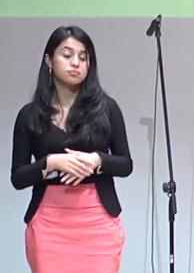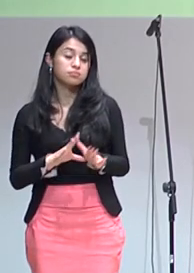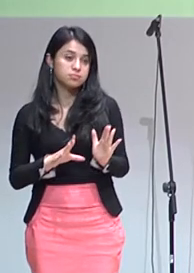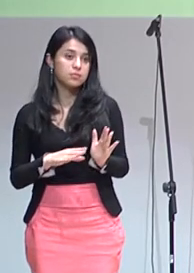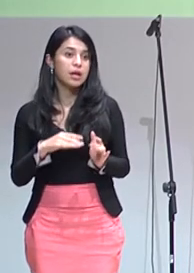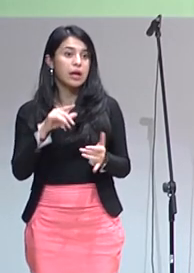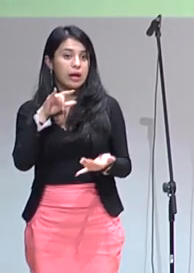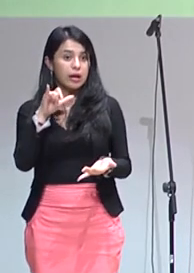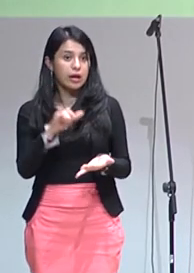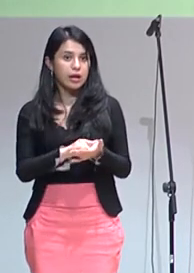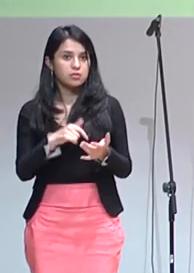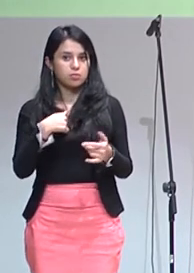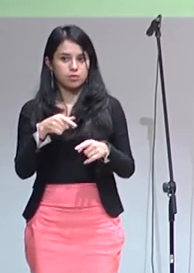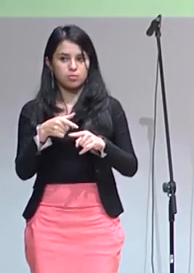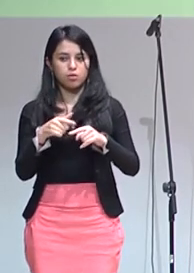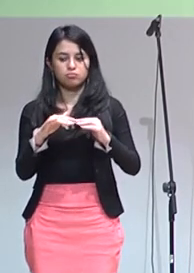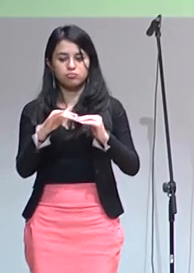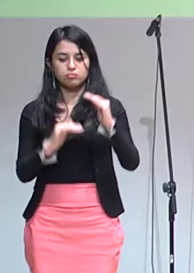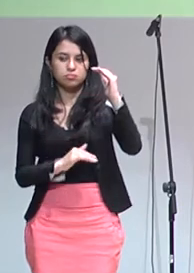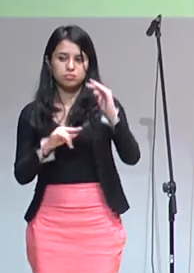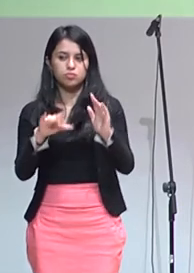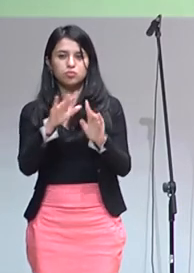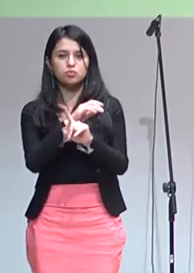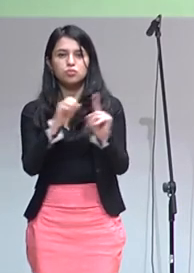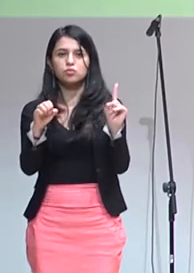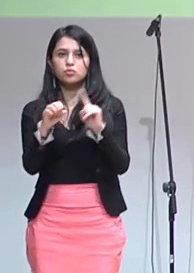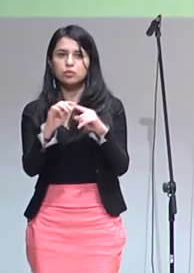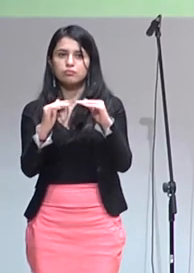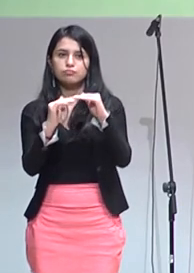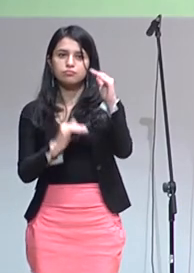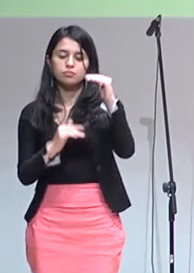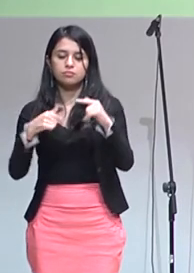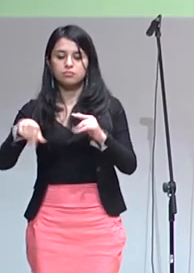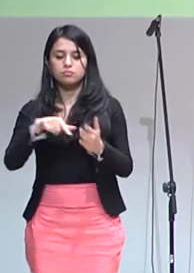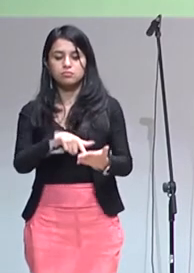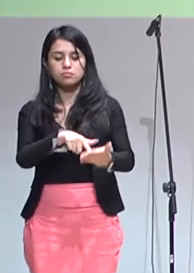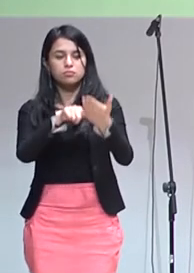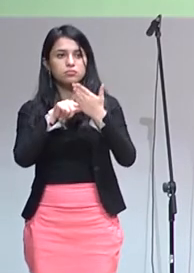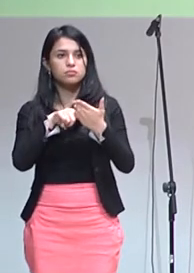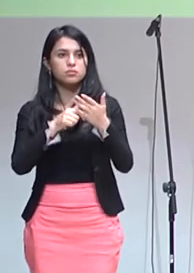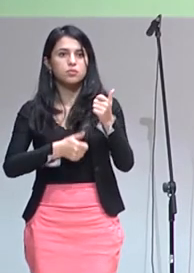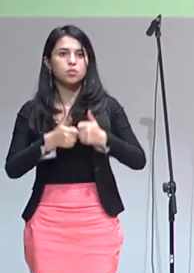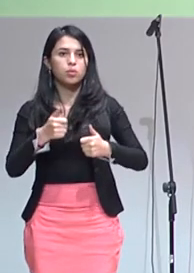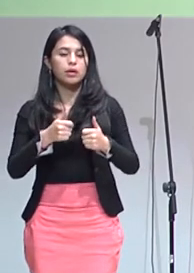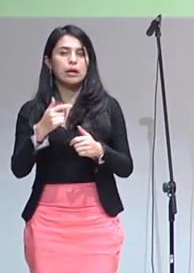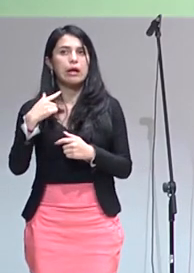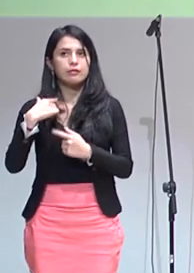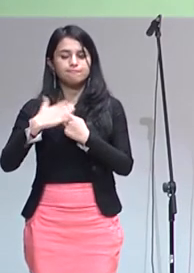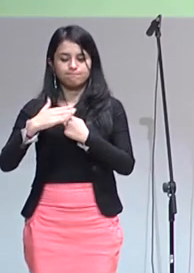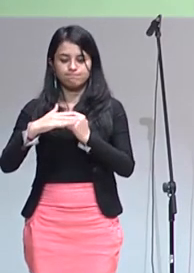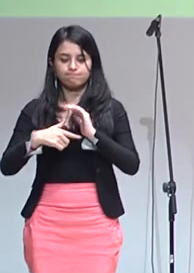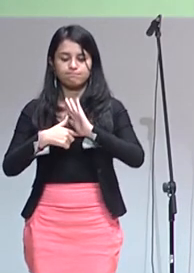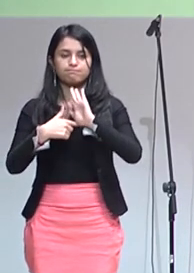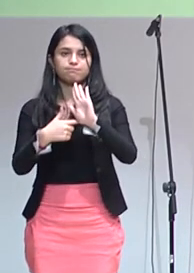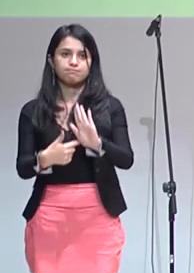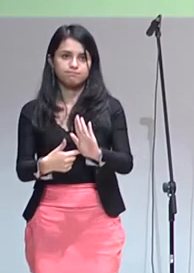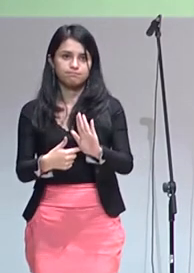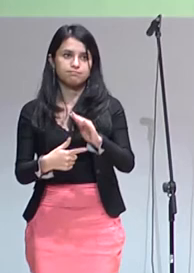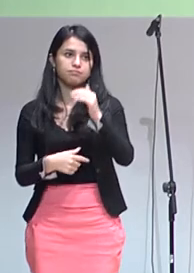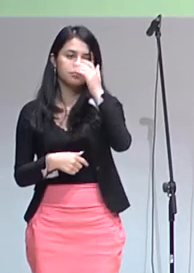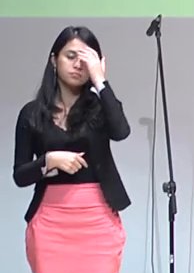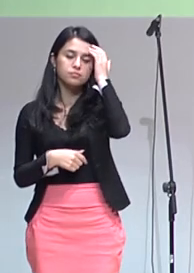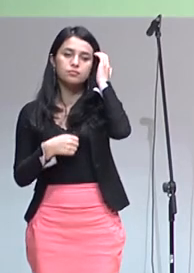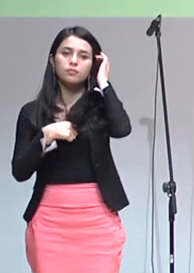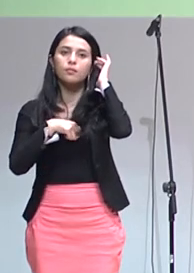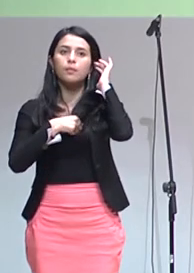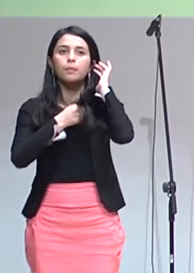eso genera una violencia social, un resentimiento de los muchachos, y se reflejaba sobre todo en la autoestima de ellos, se reflejaba en